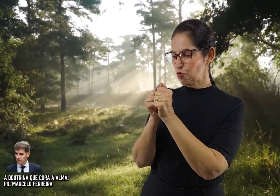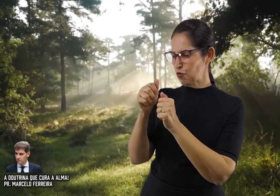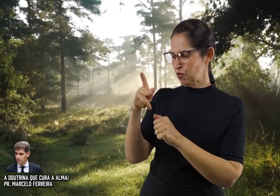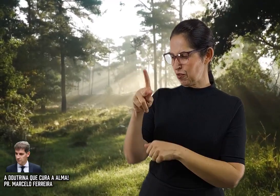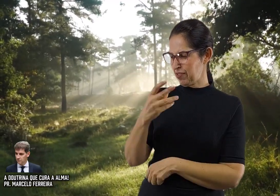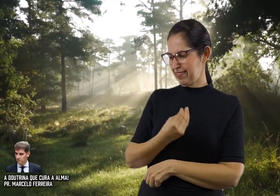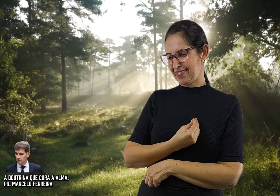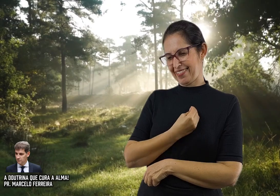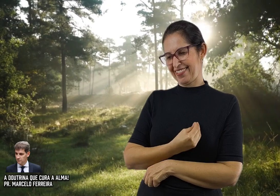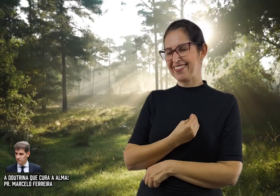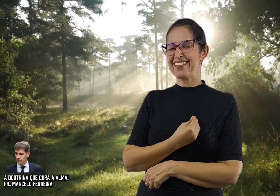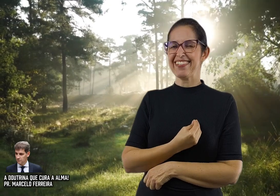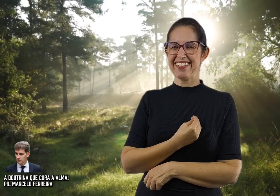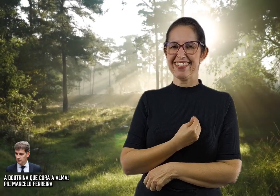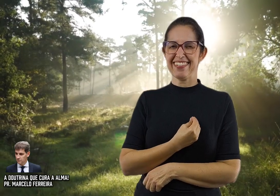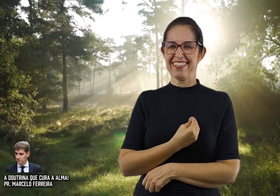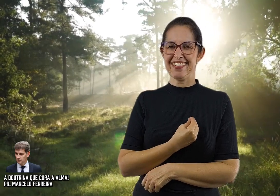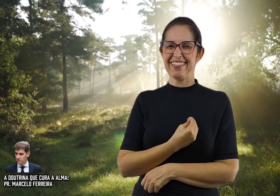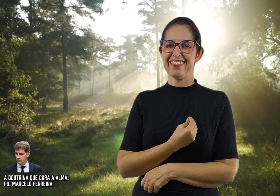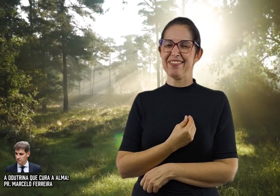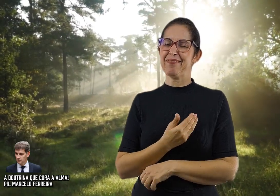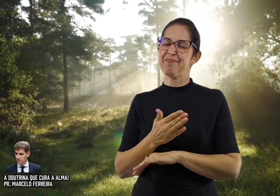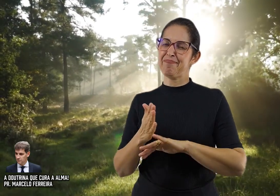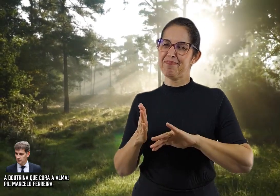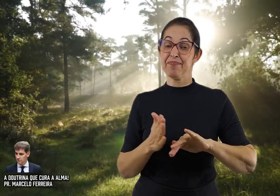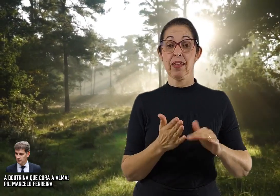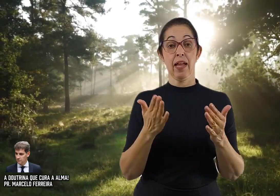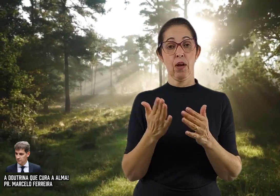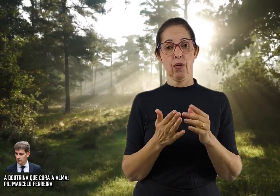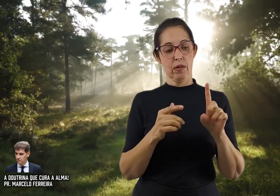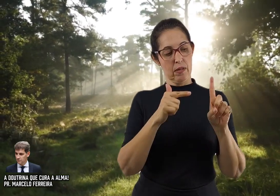Encerrando aqui, irmãos, quase encerrando, dogmas.